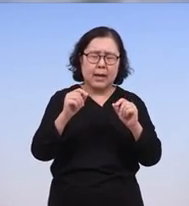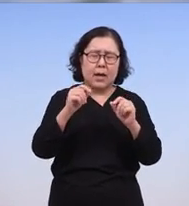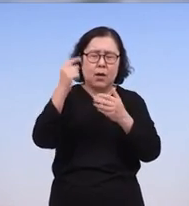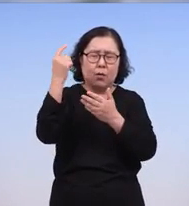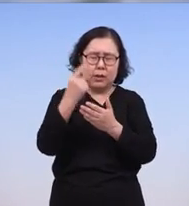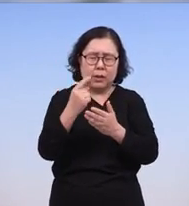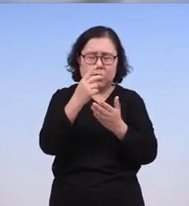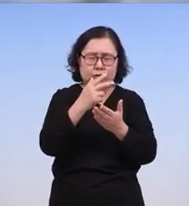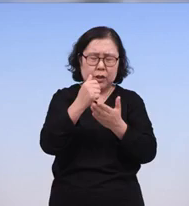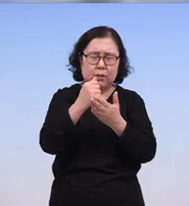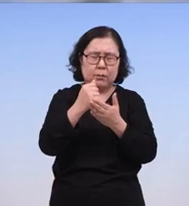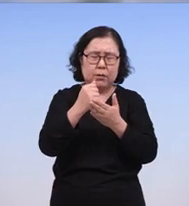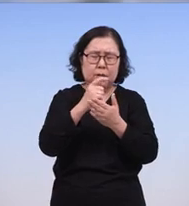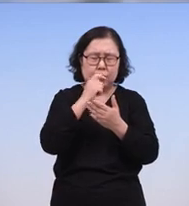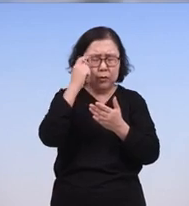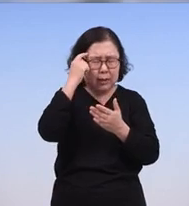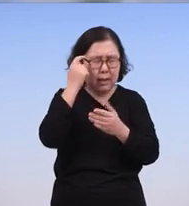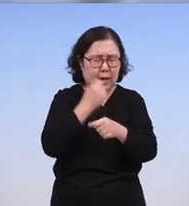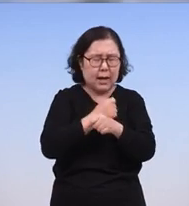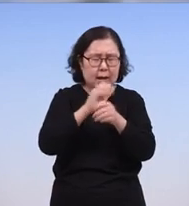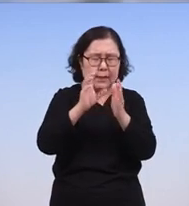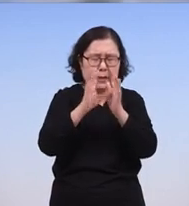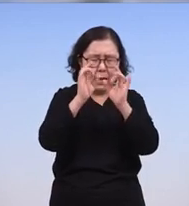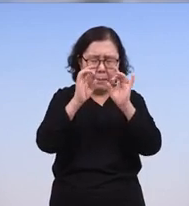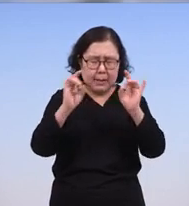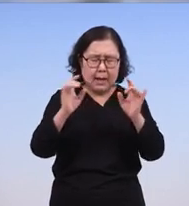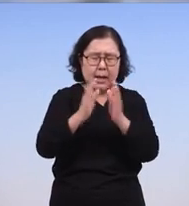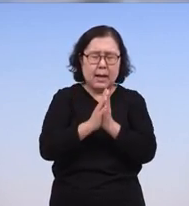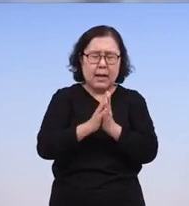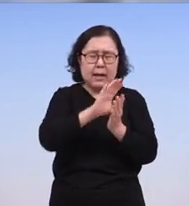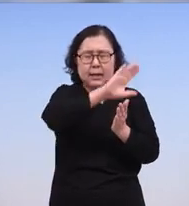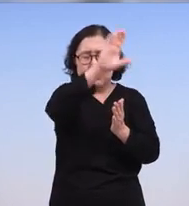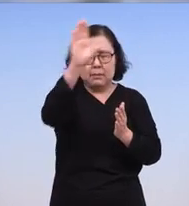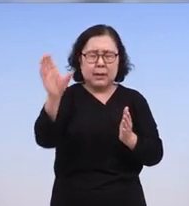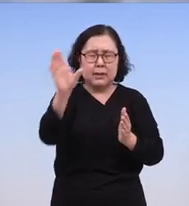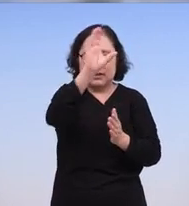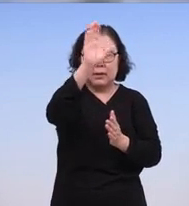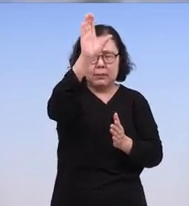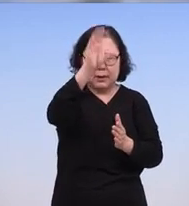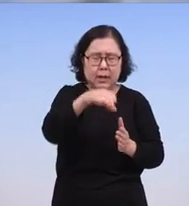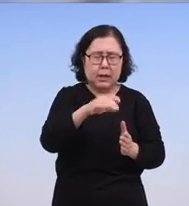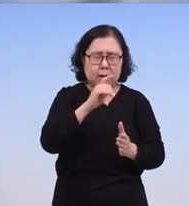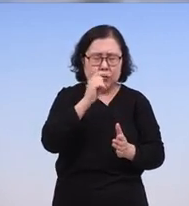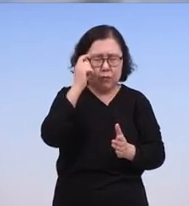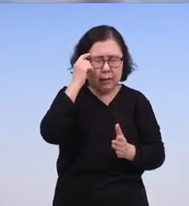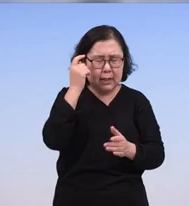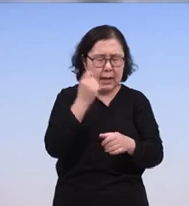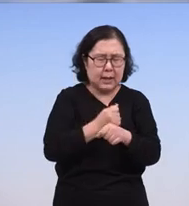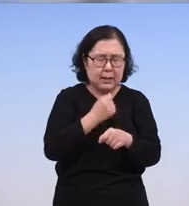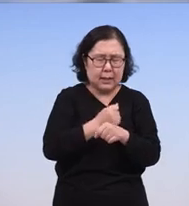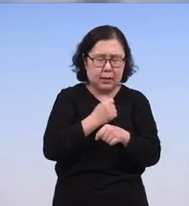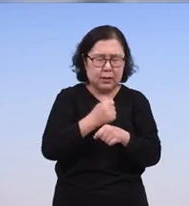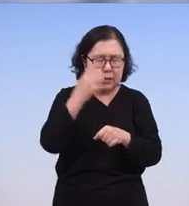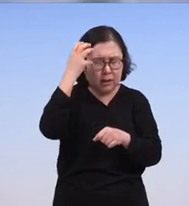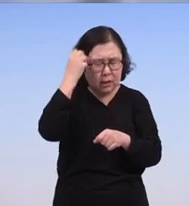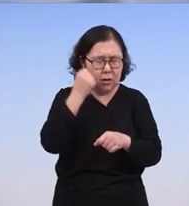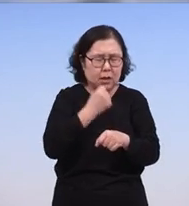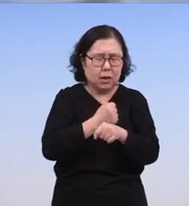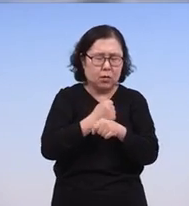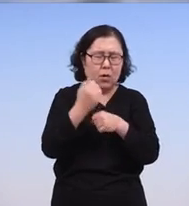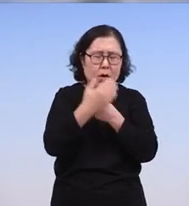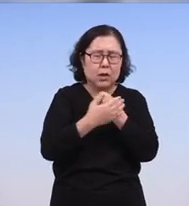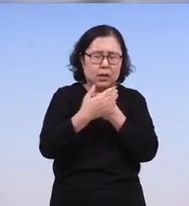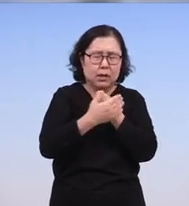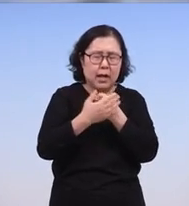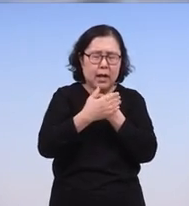이 땅에 계신 주님을 묵상할 때마다 성탄절 날은 십자가를 묵상하는 날이라는 것을 기억하면서 그 은혜의